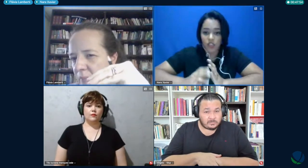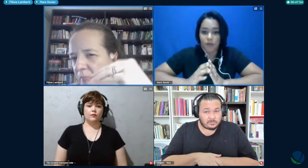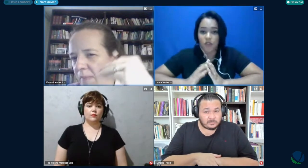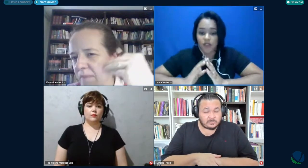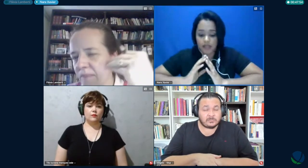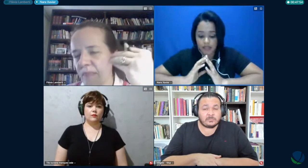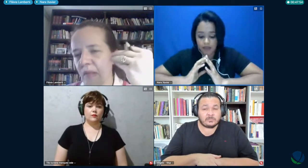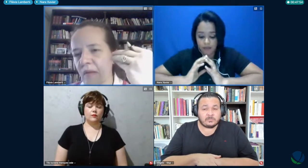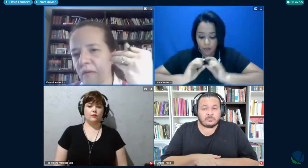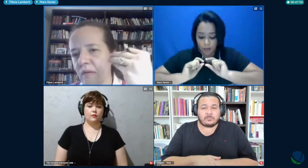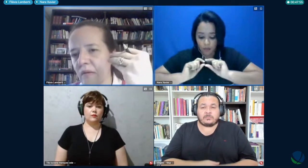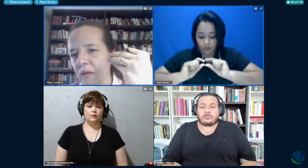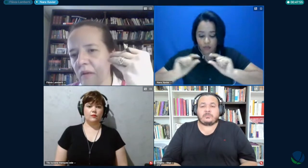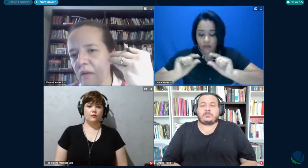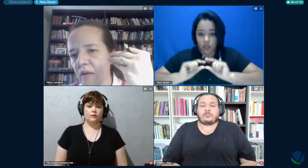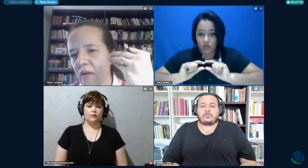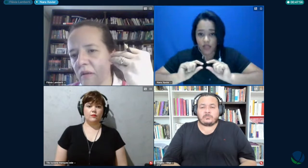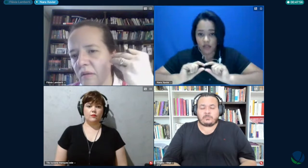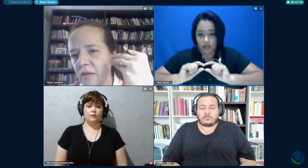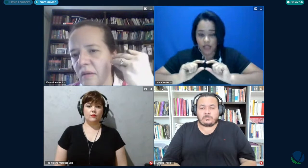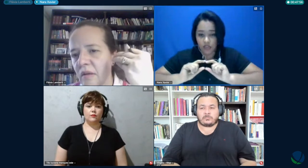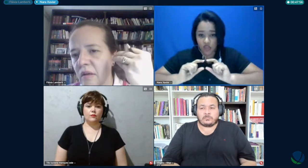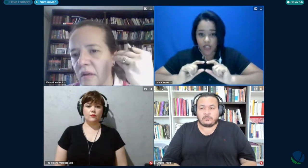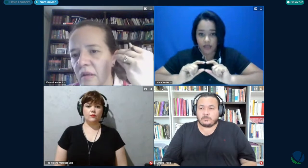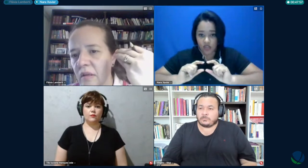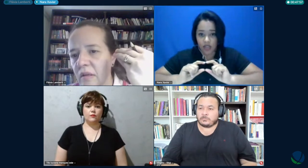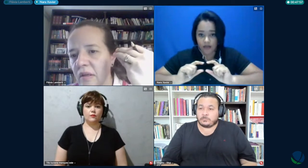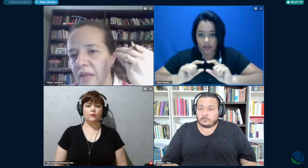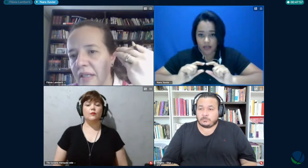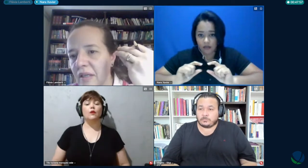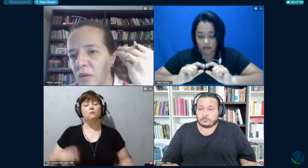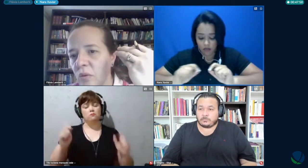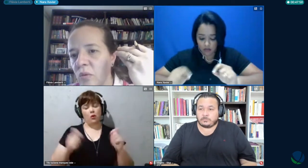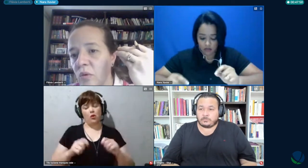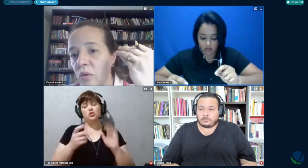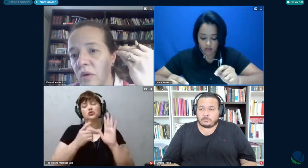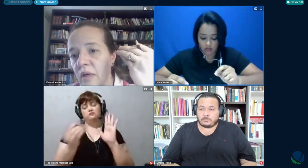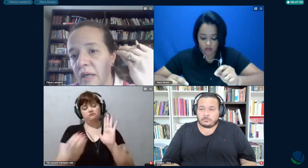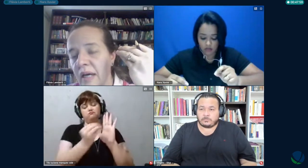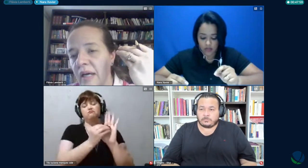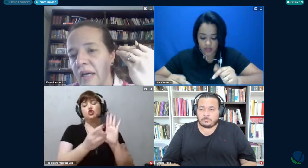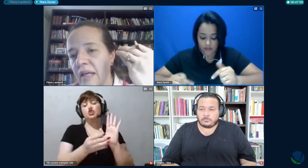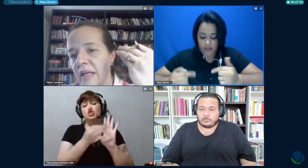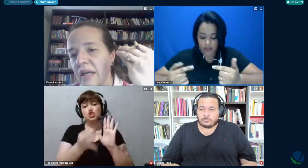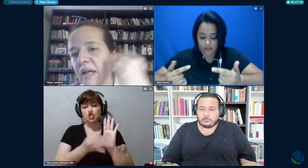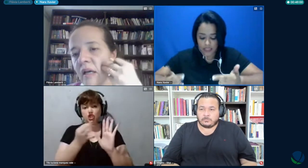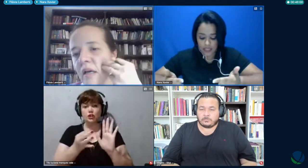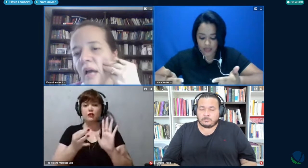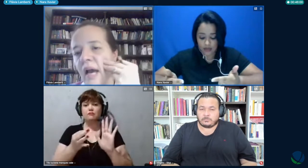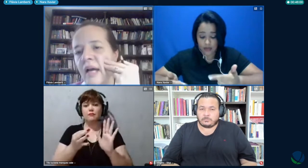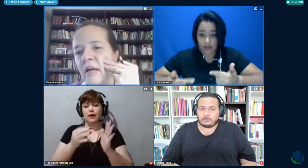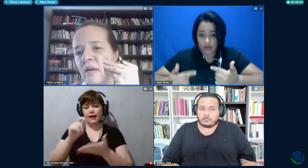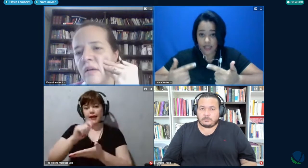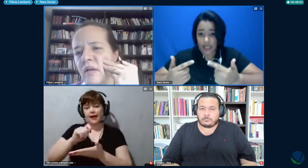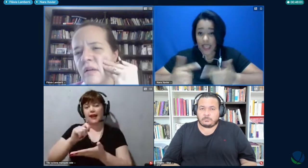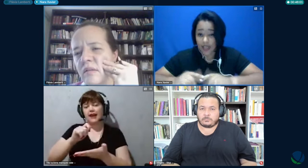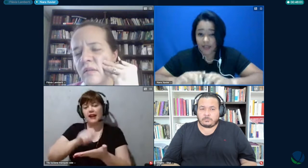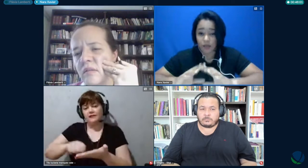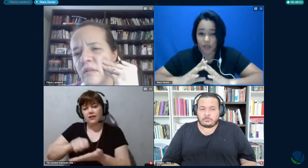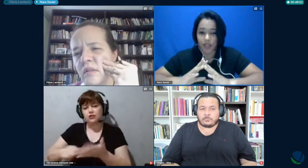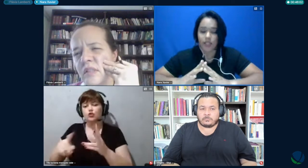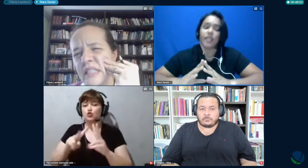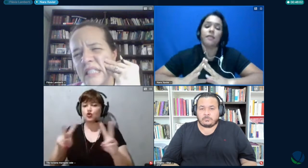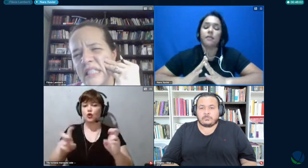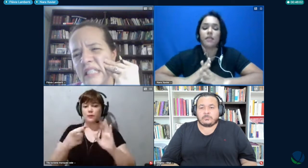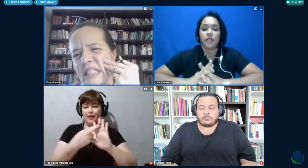A gente pode transcrever um pouco do vídeo das dicas de gravação da revista brasileira, das regras,